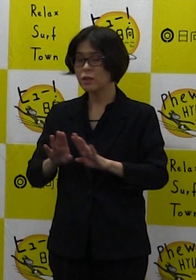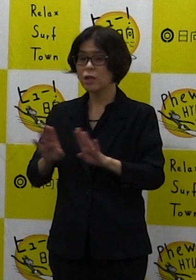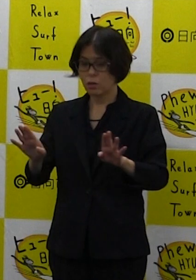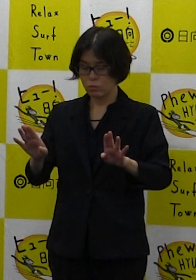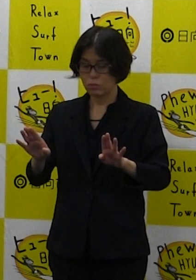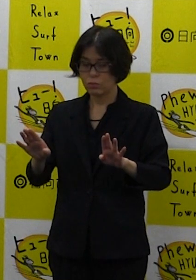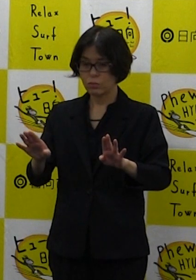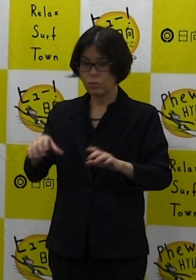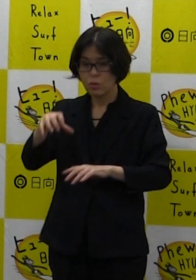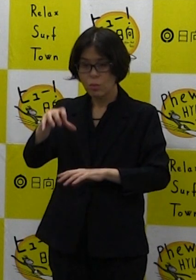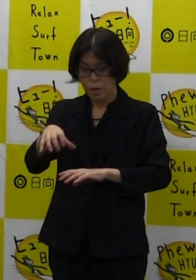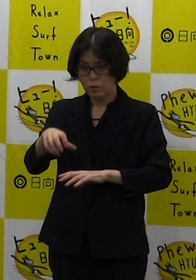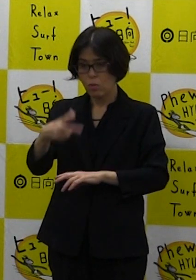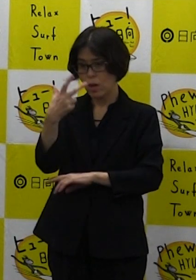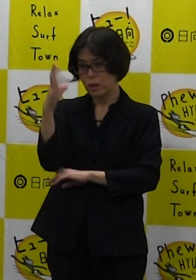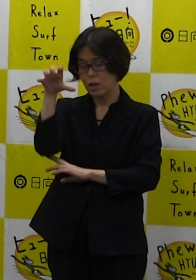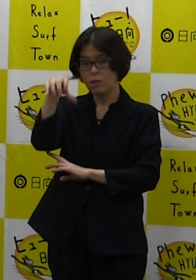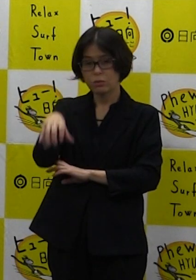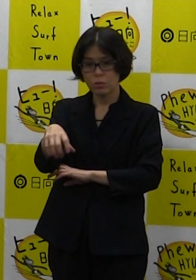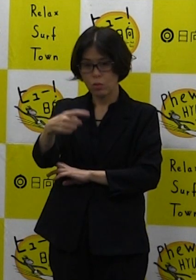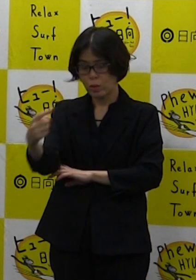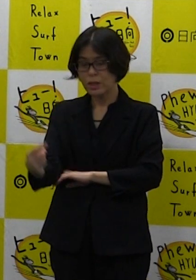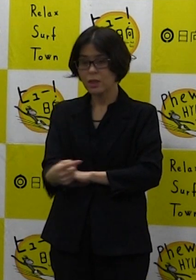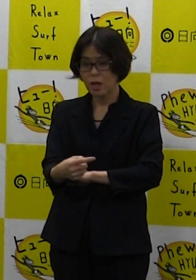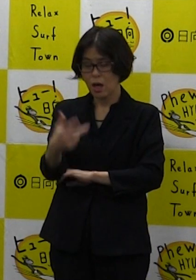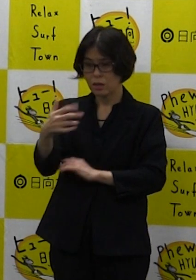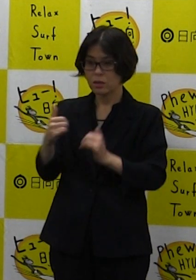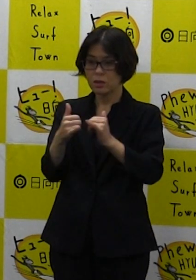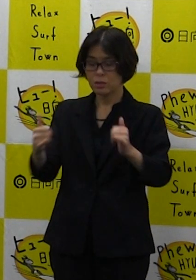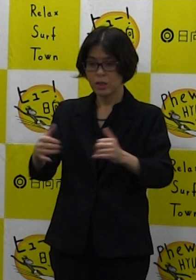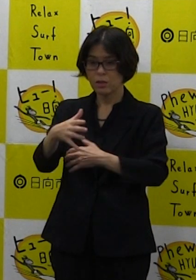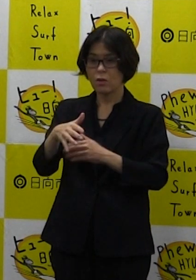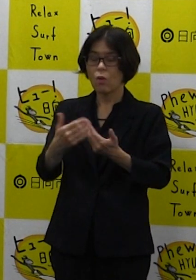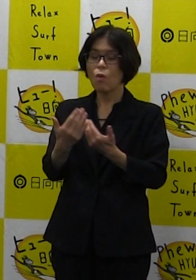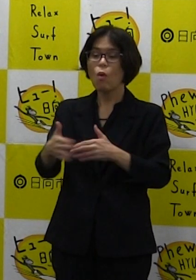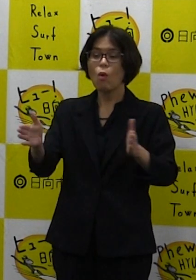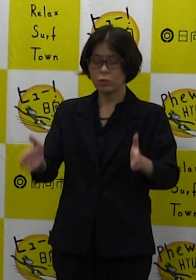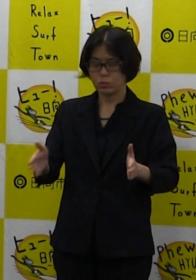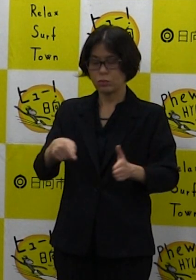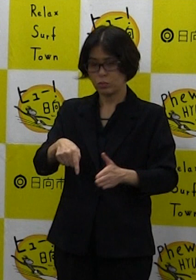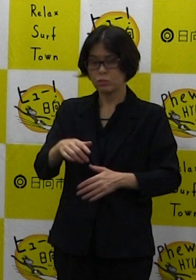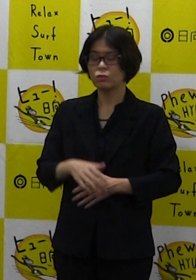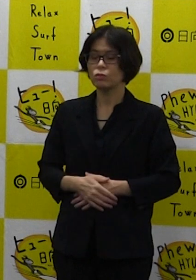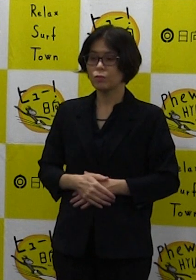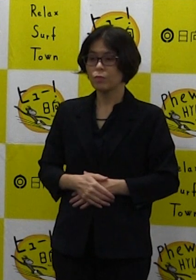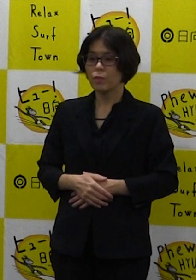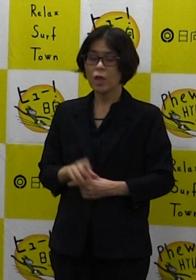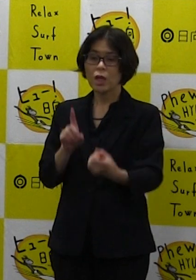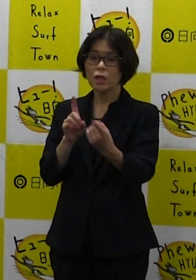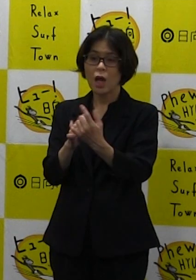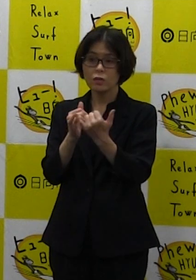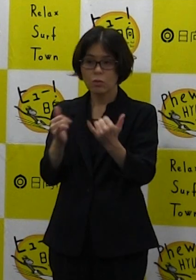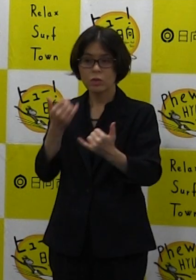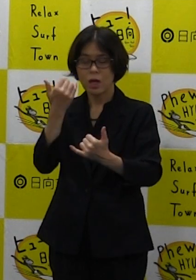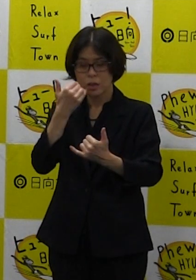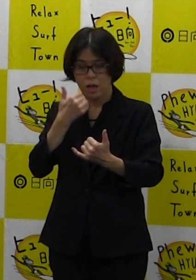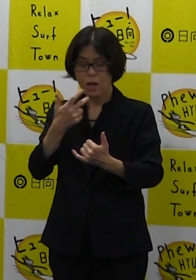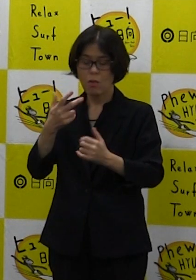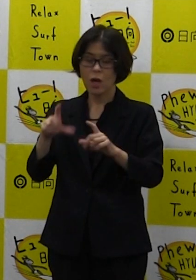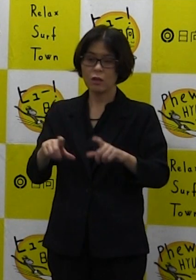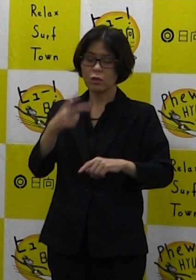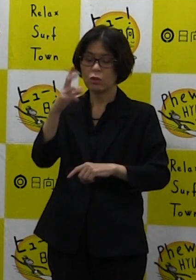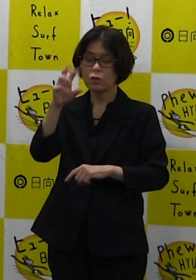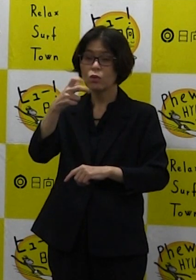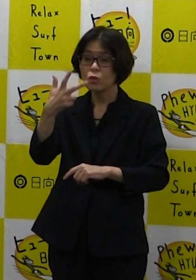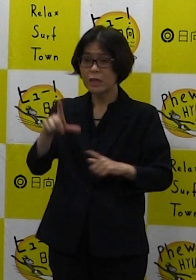いずれも市役所の1回市民ホールにて行います対象は市内在住の方